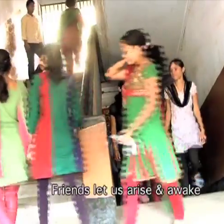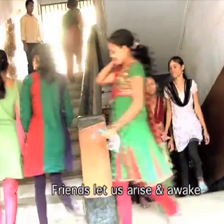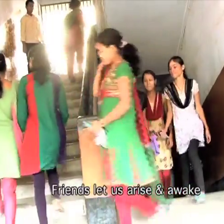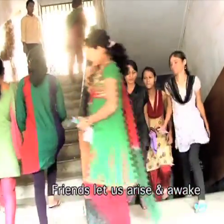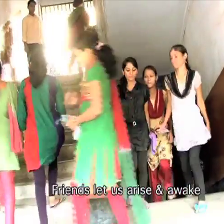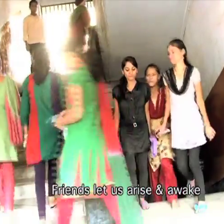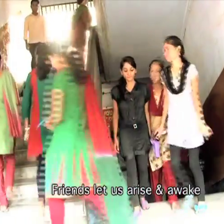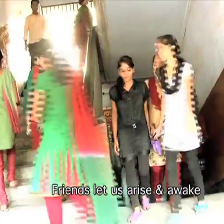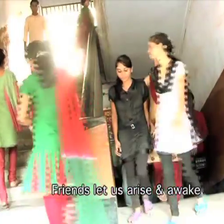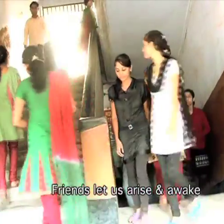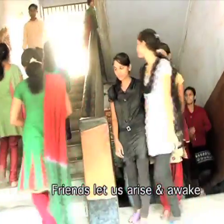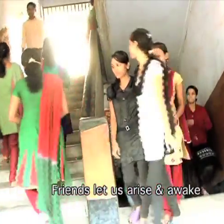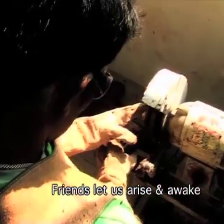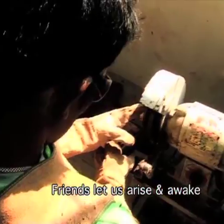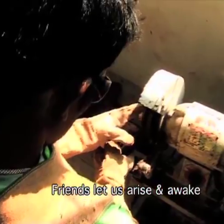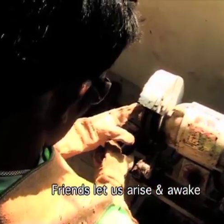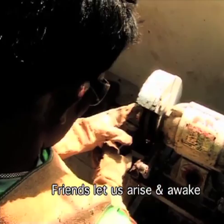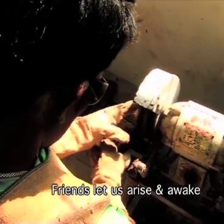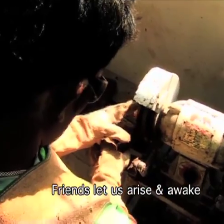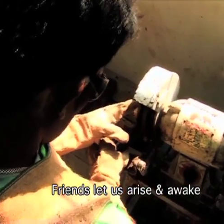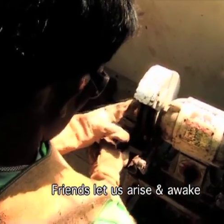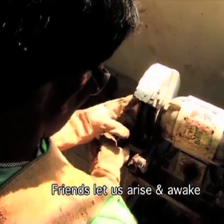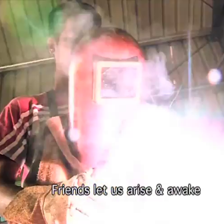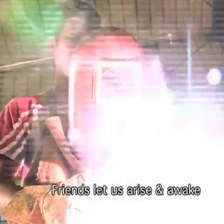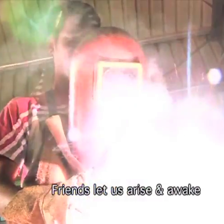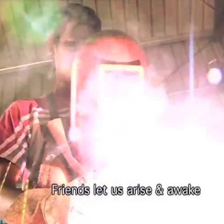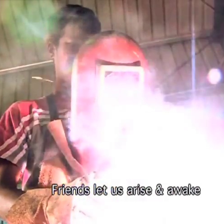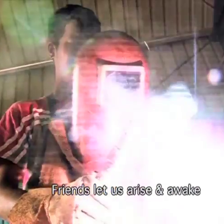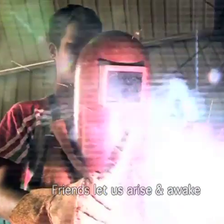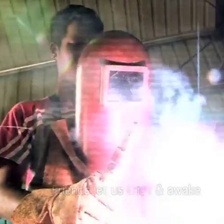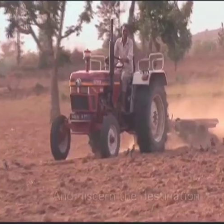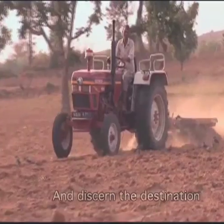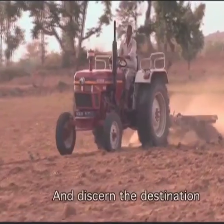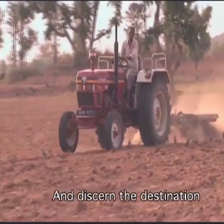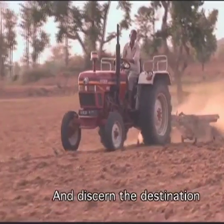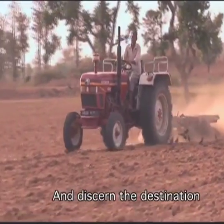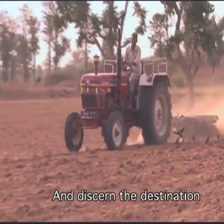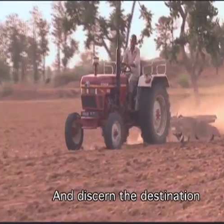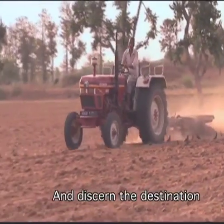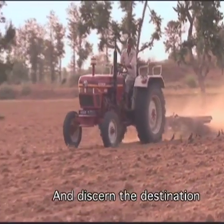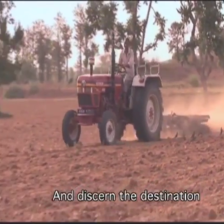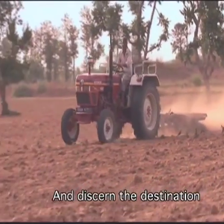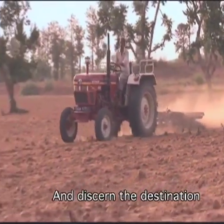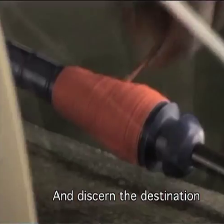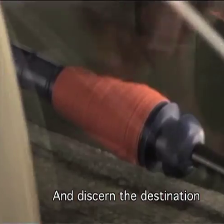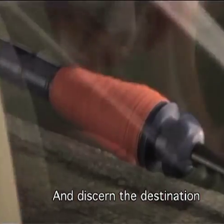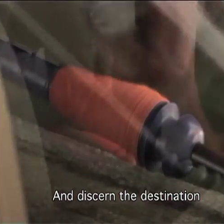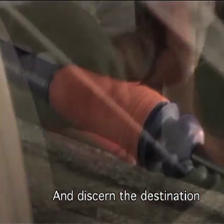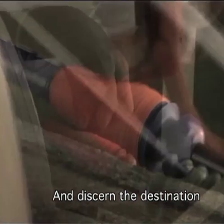मित्रों हम उठे और जागे, मंजिल आने की ध्वनि